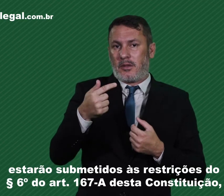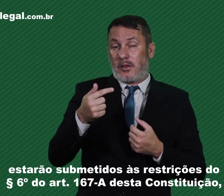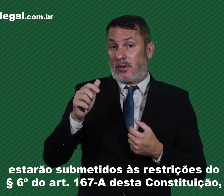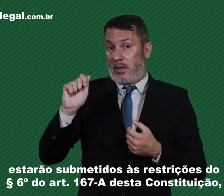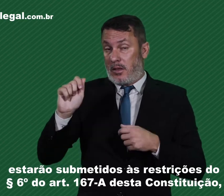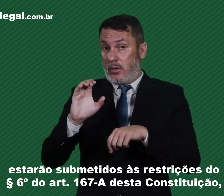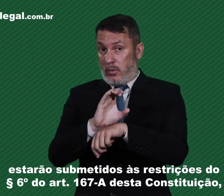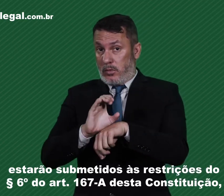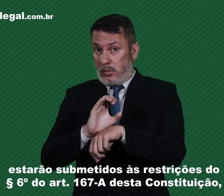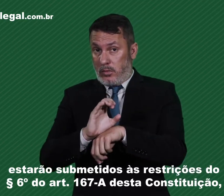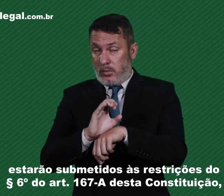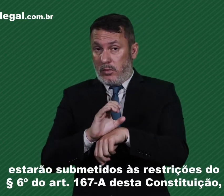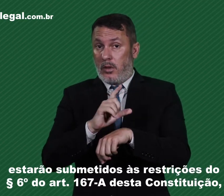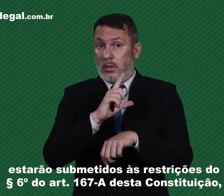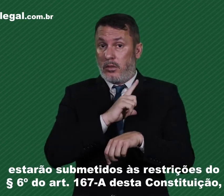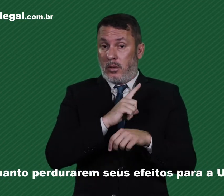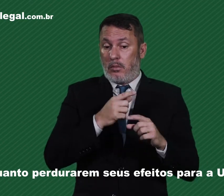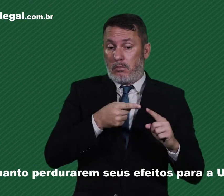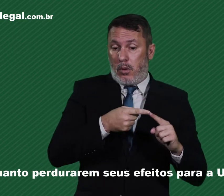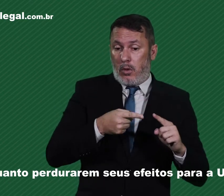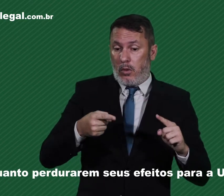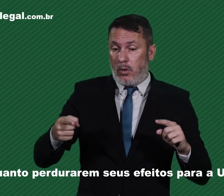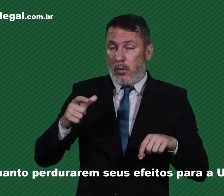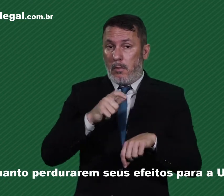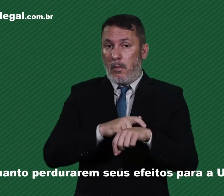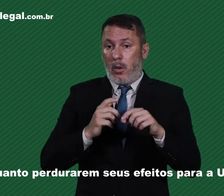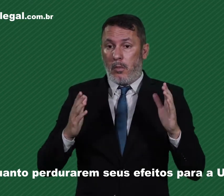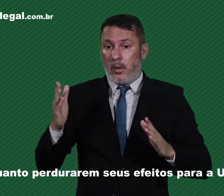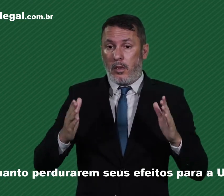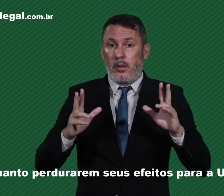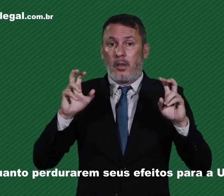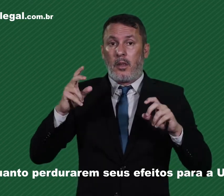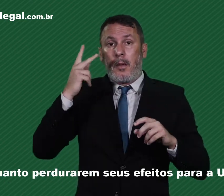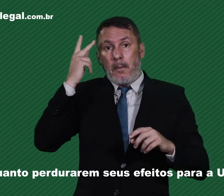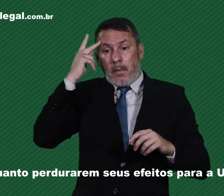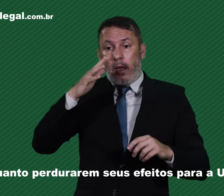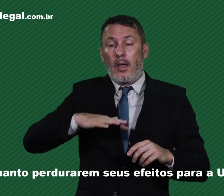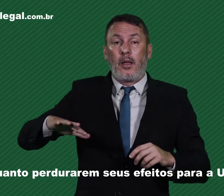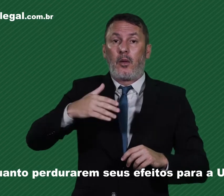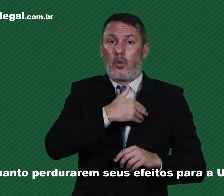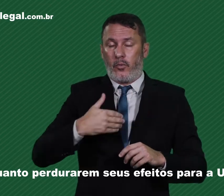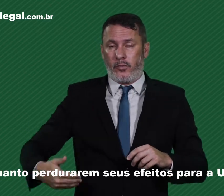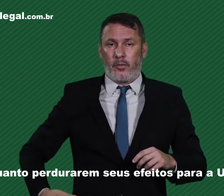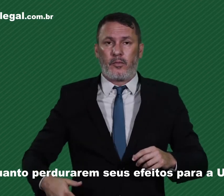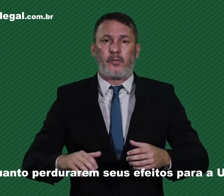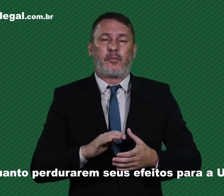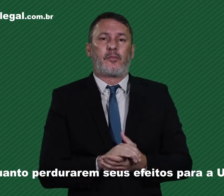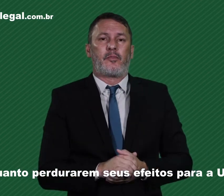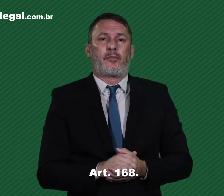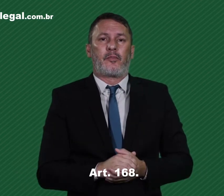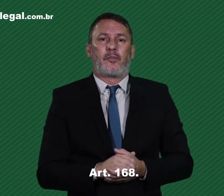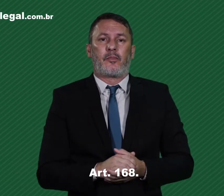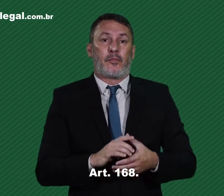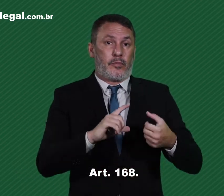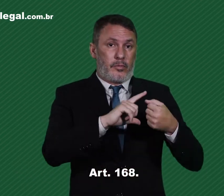a desta constituição enquanto perdurarem seus efeitos para a união artigo